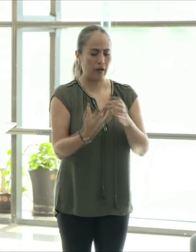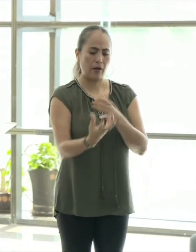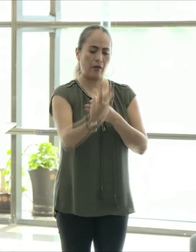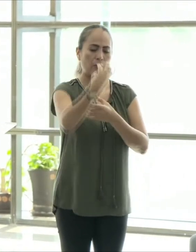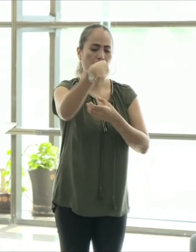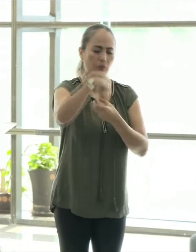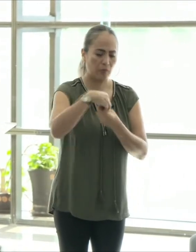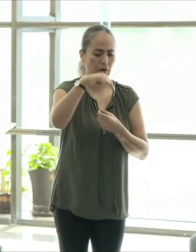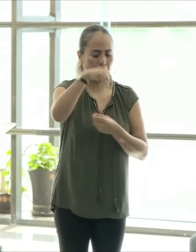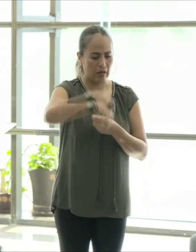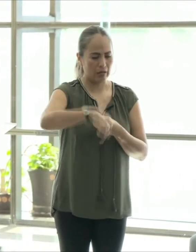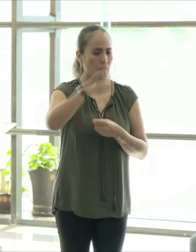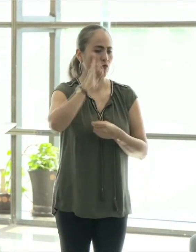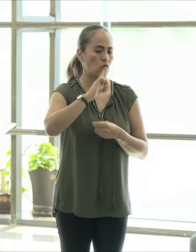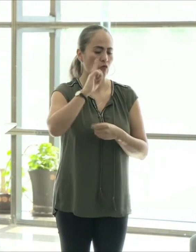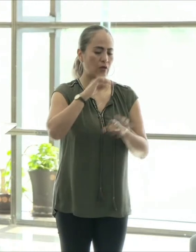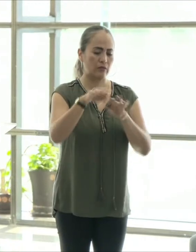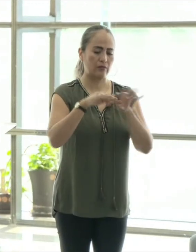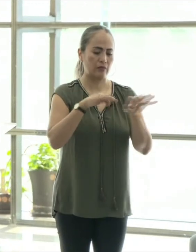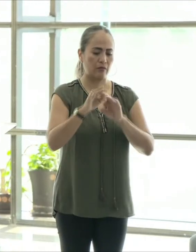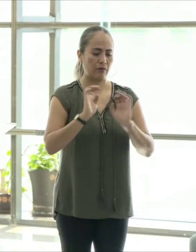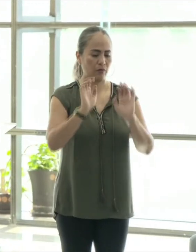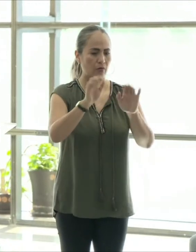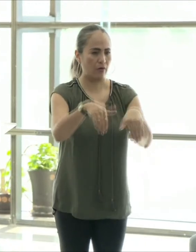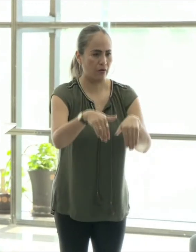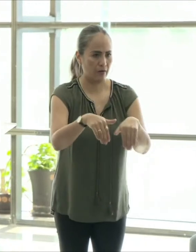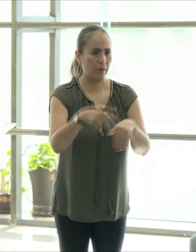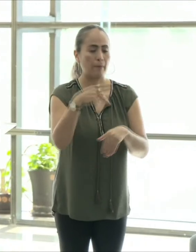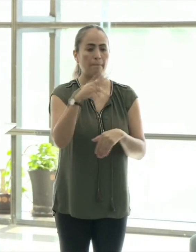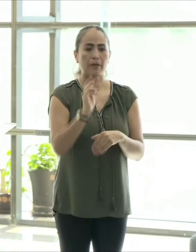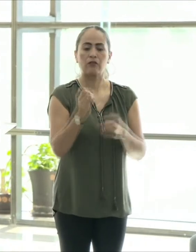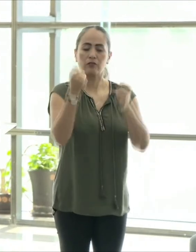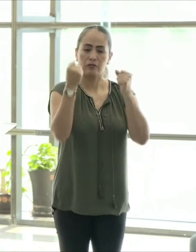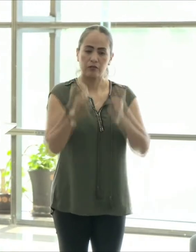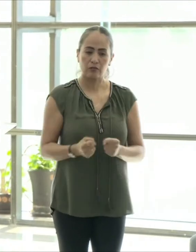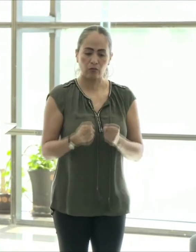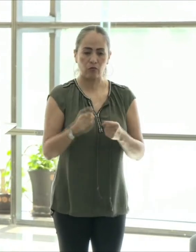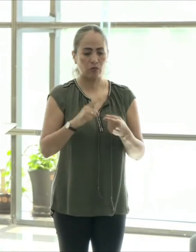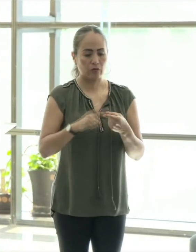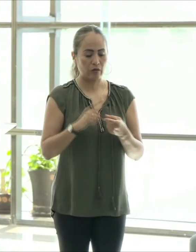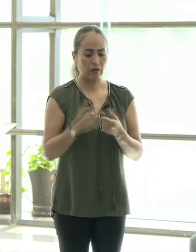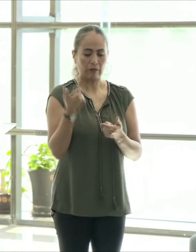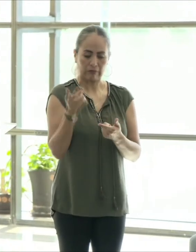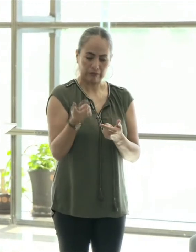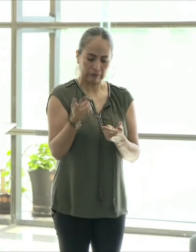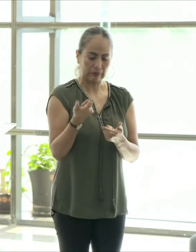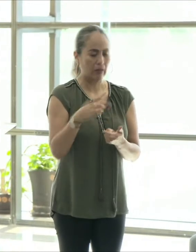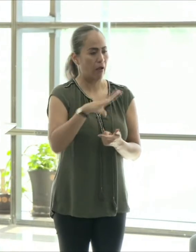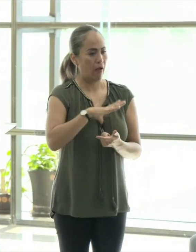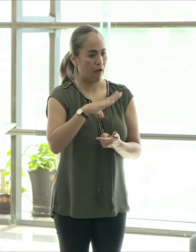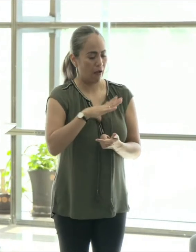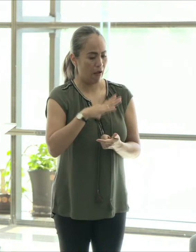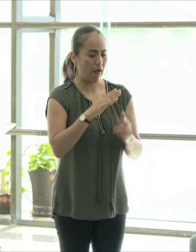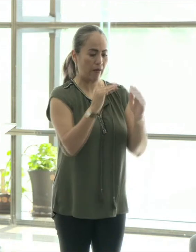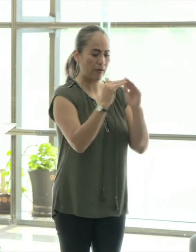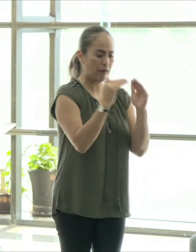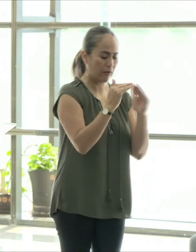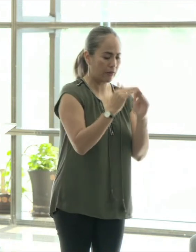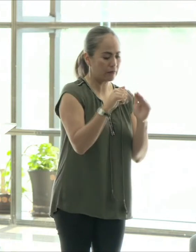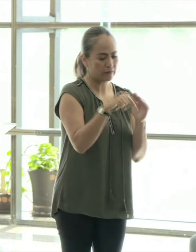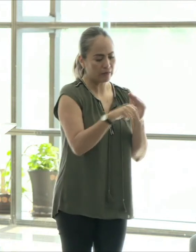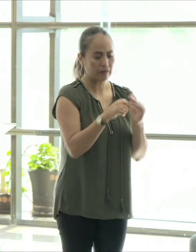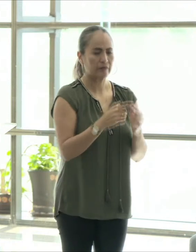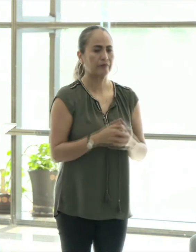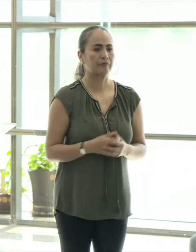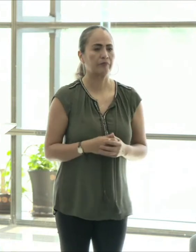mujeres en el mercado laboral Pero además garanticen la disponibilidad de los ingresos en los hogares vulnerables